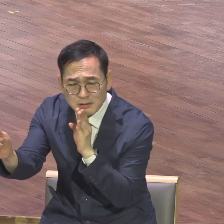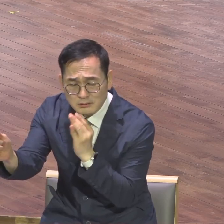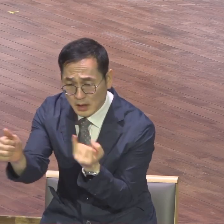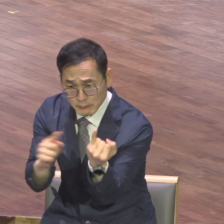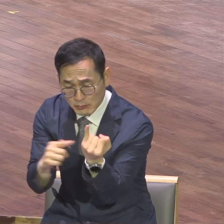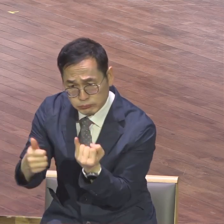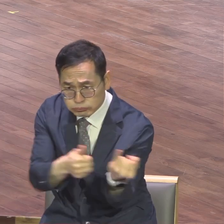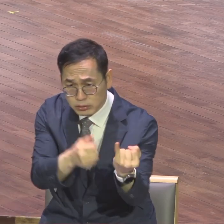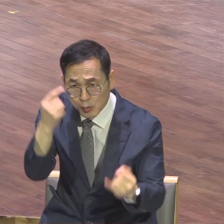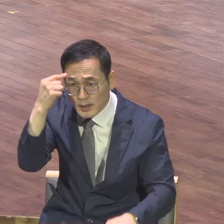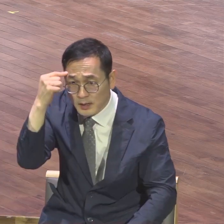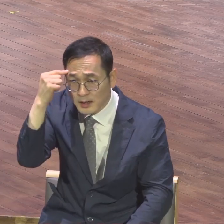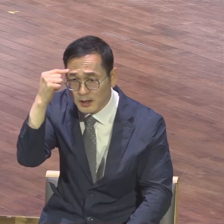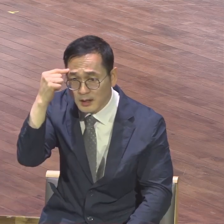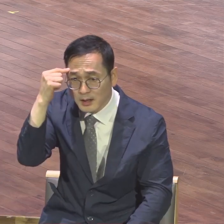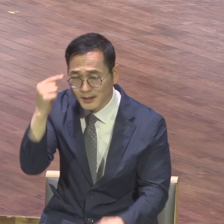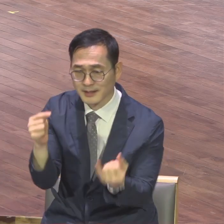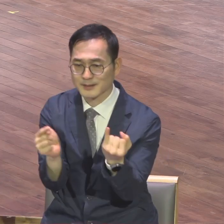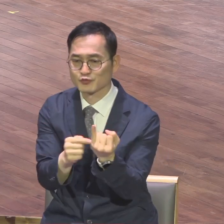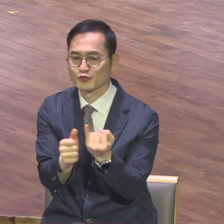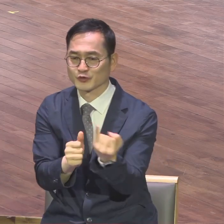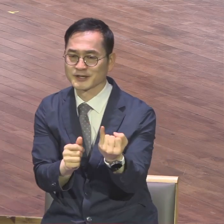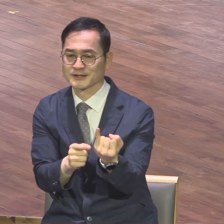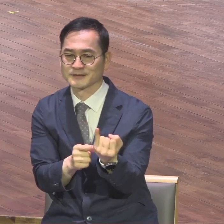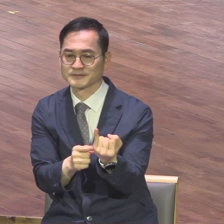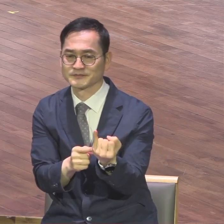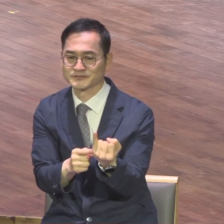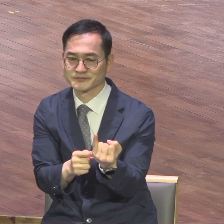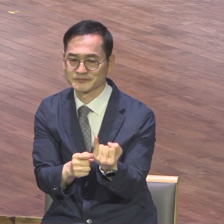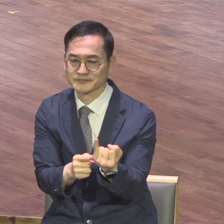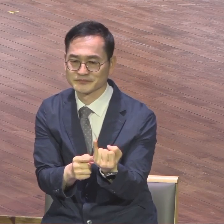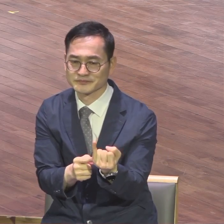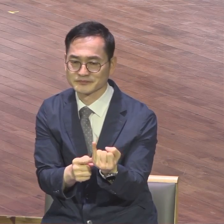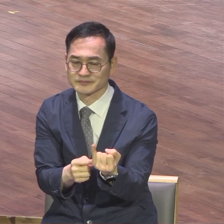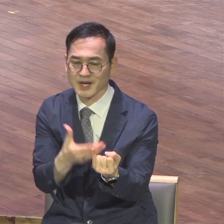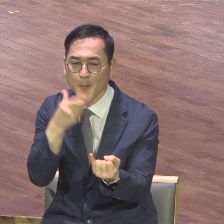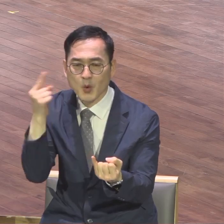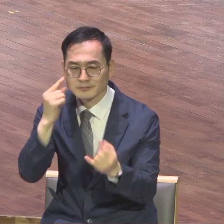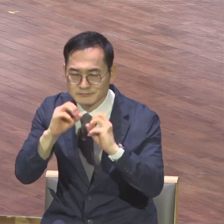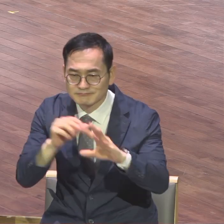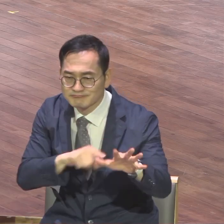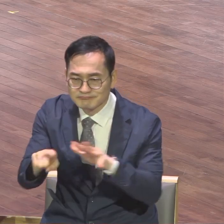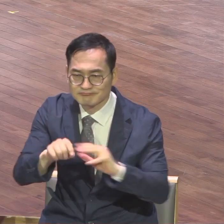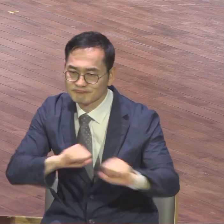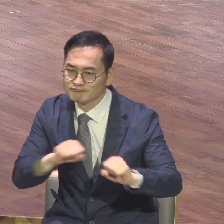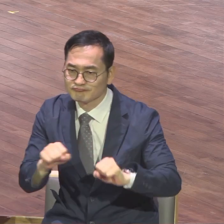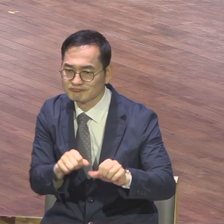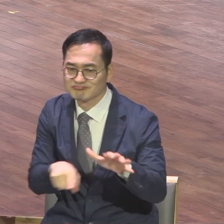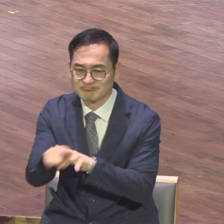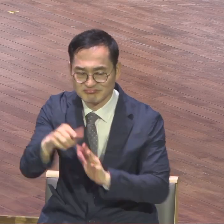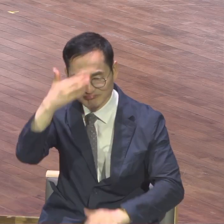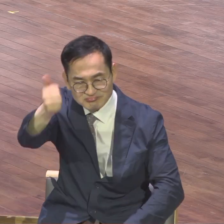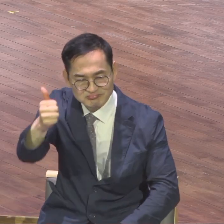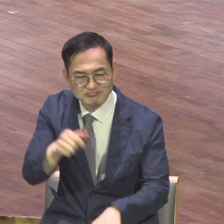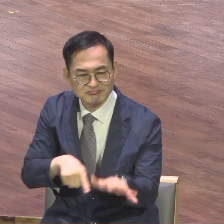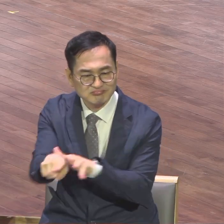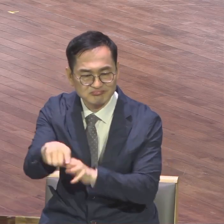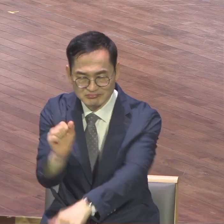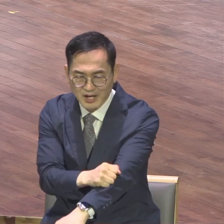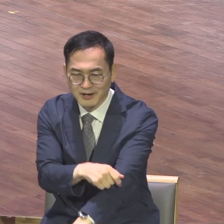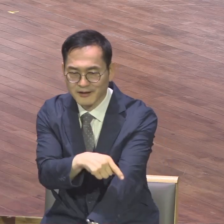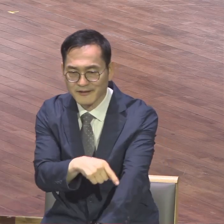뭐냐? 이 부인이 남편보다 더 열정이 강했어. 열정이